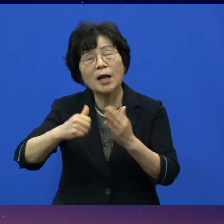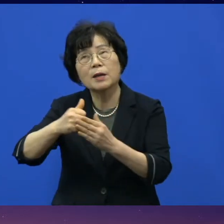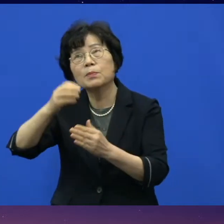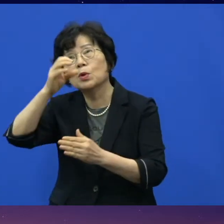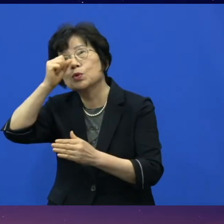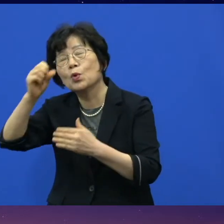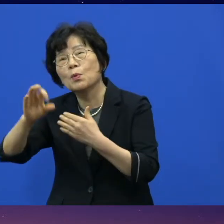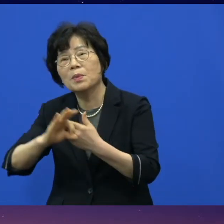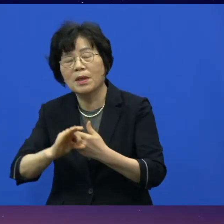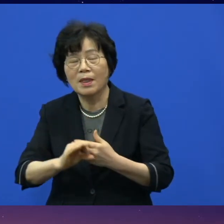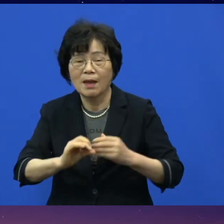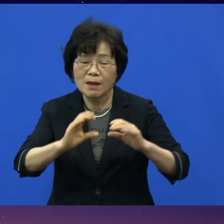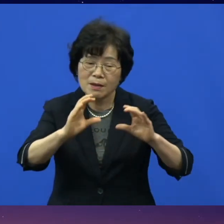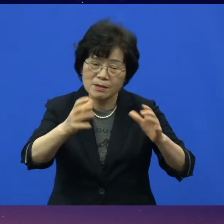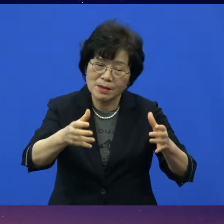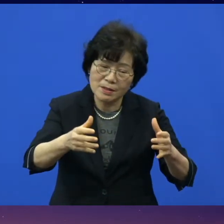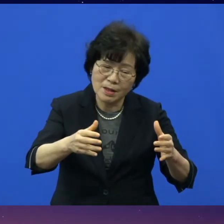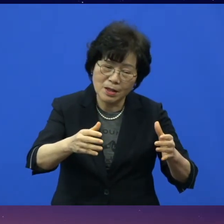않을까.